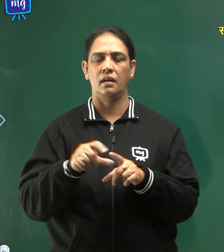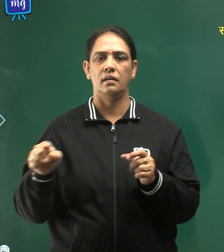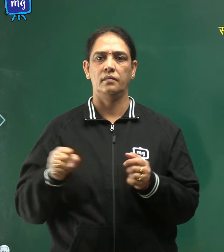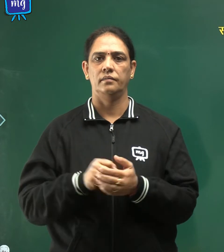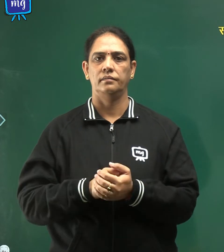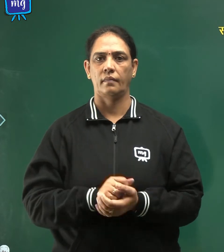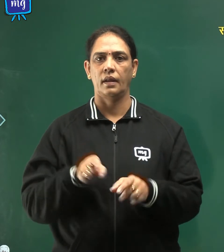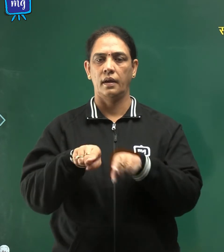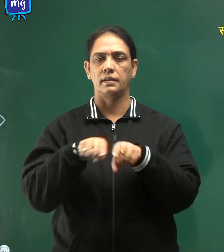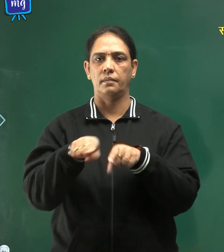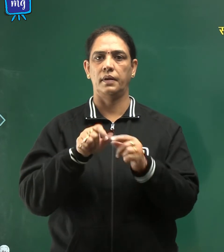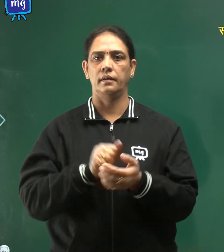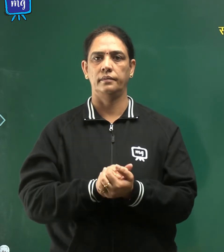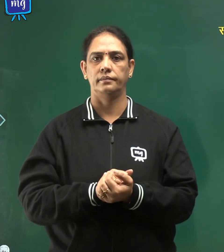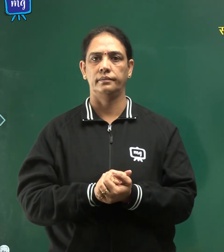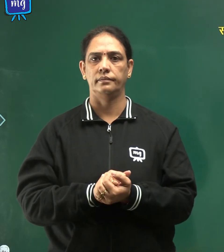उदाहरण